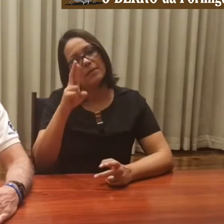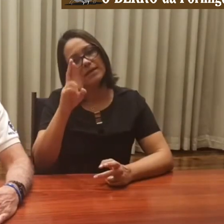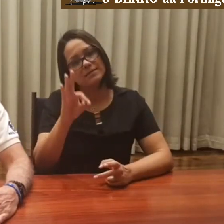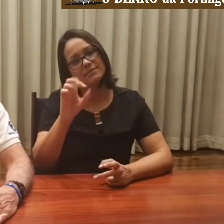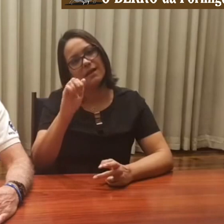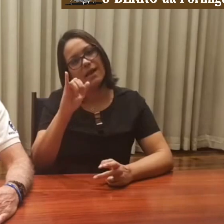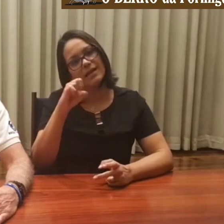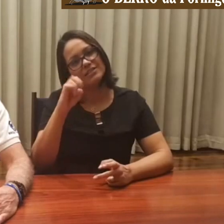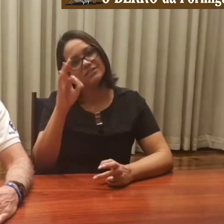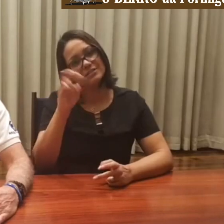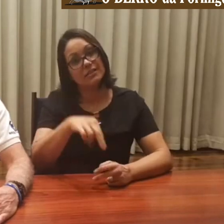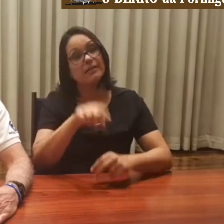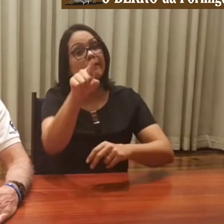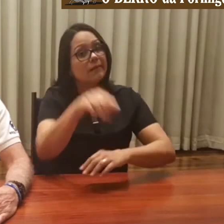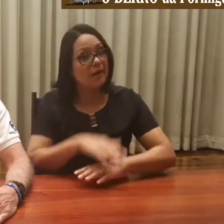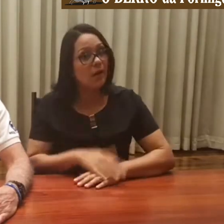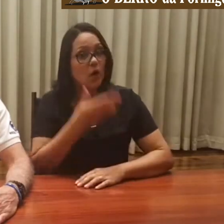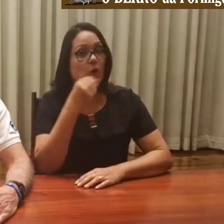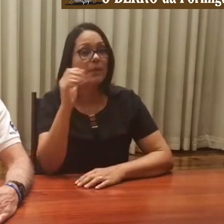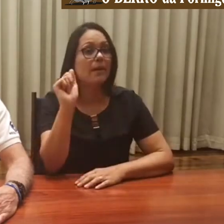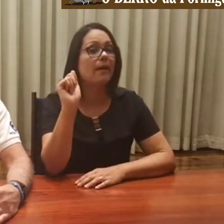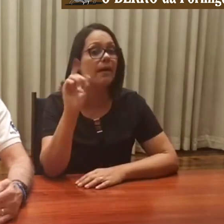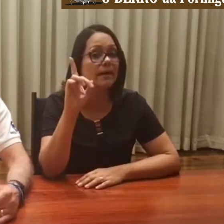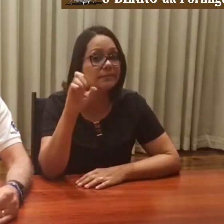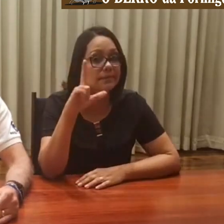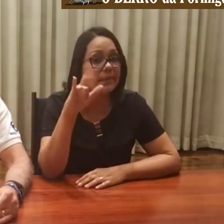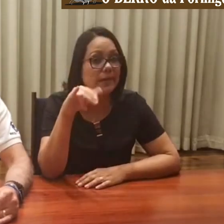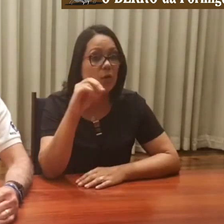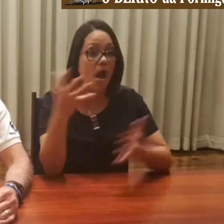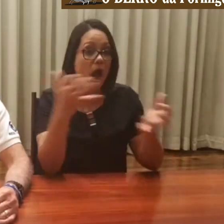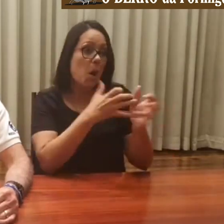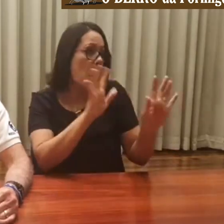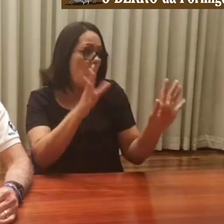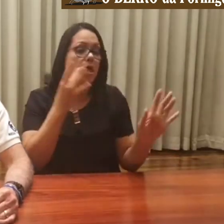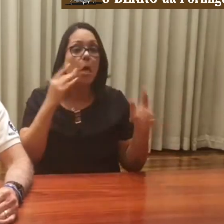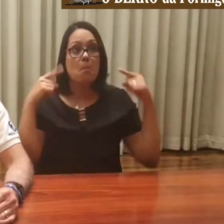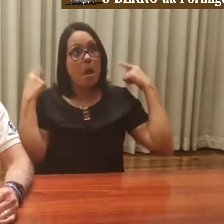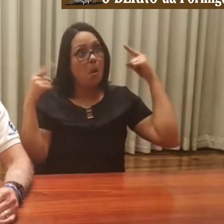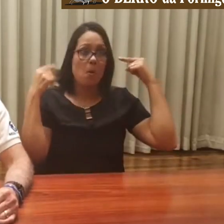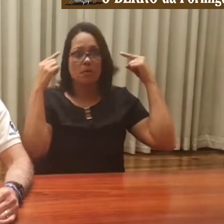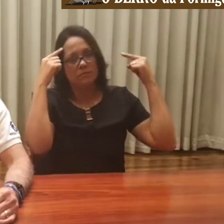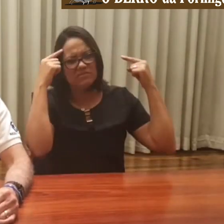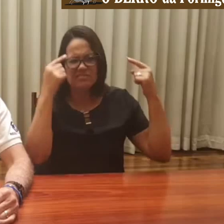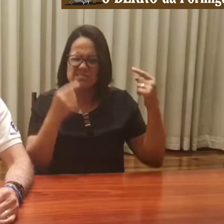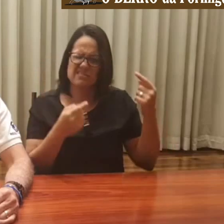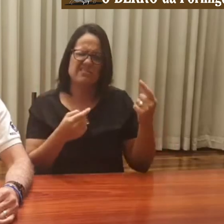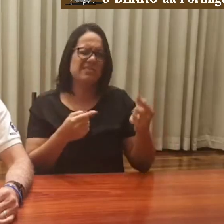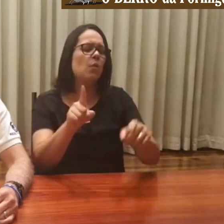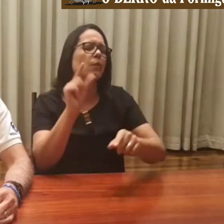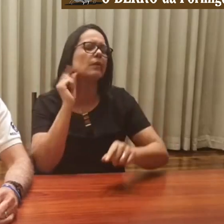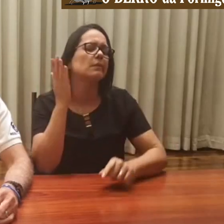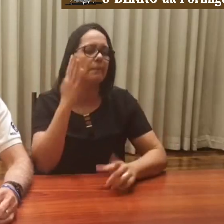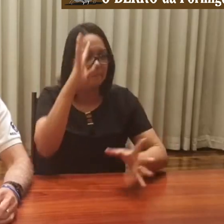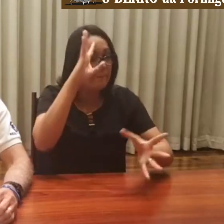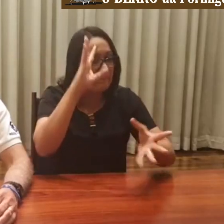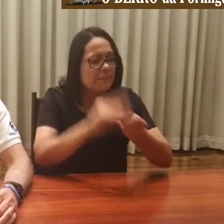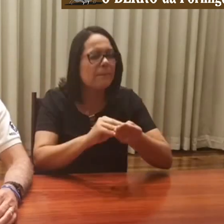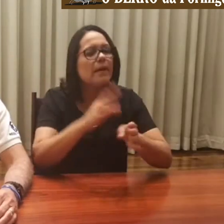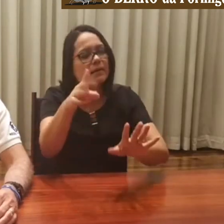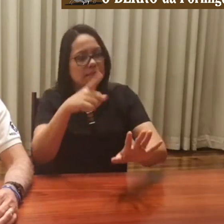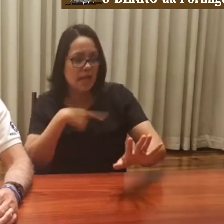né? Que agora é maluco. Sabe por quê? A jogadinha de ser maluco? Porque daqui para frente, lógico, tem o recurso da